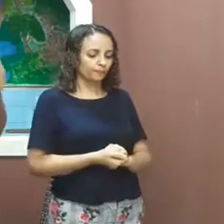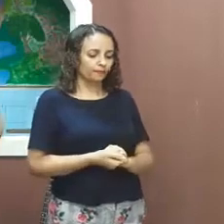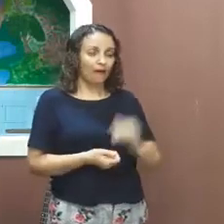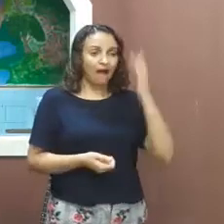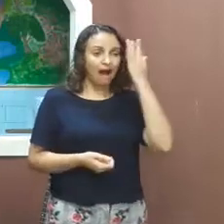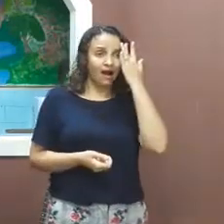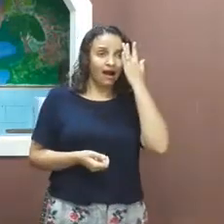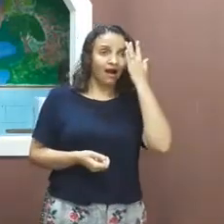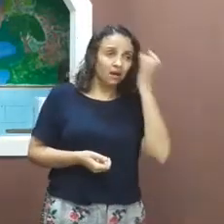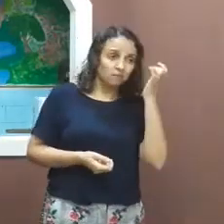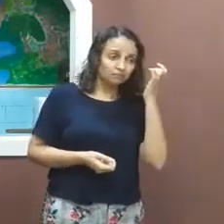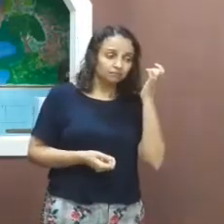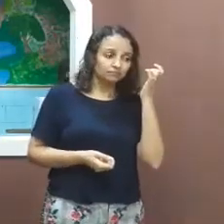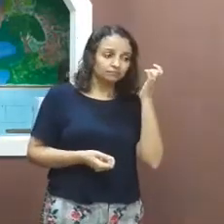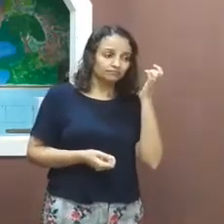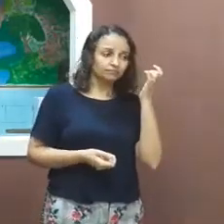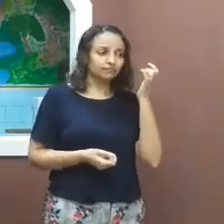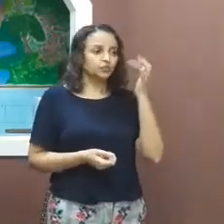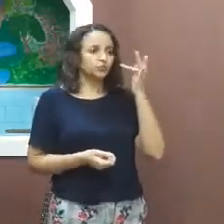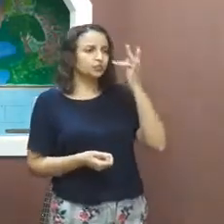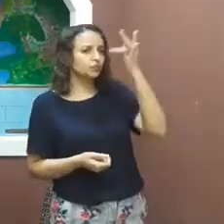com amanhã.